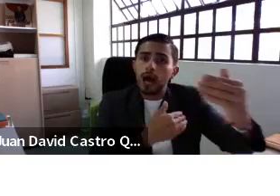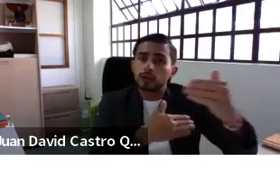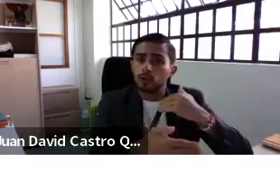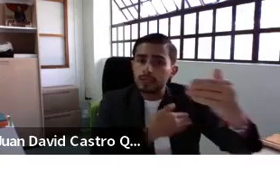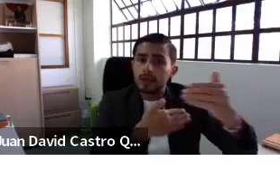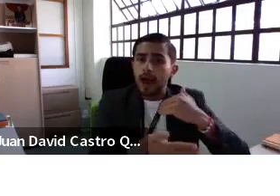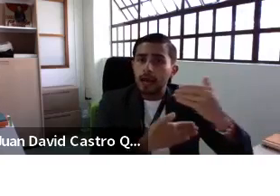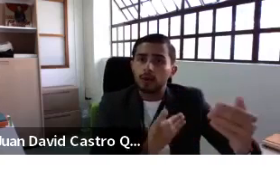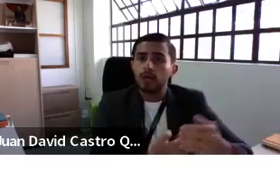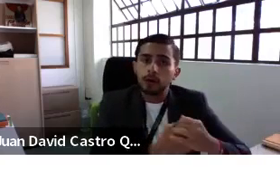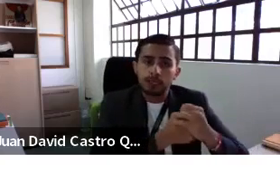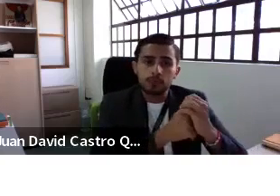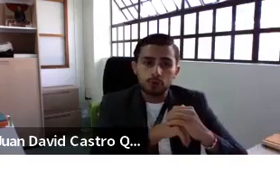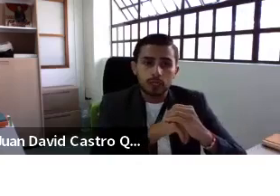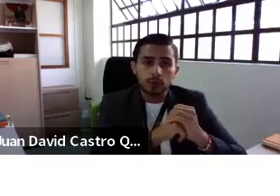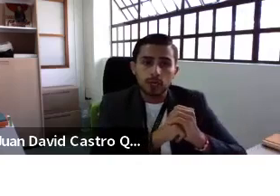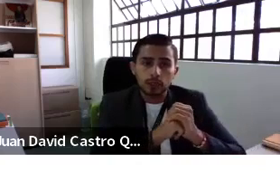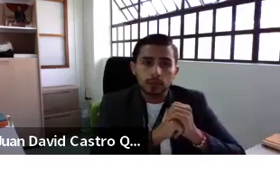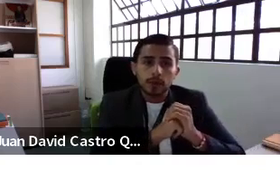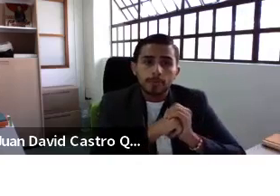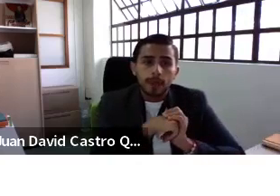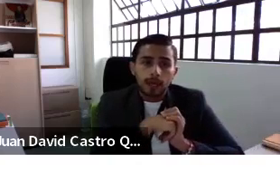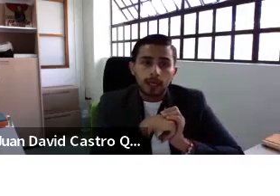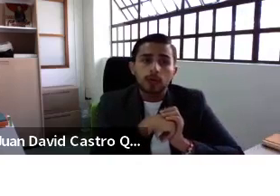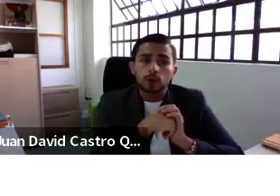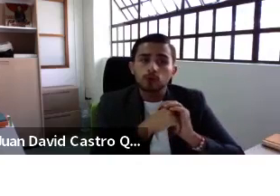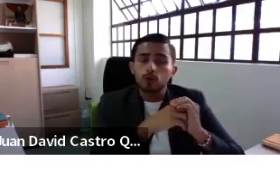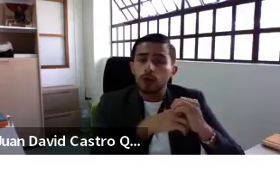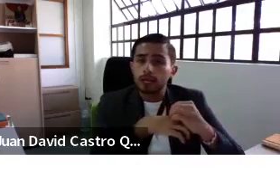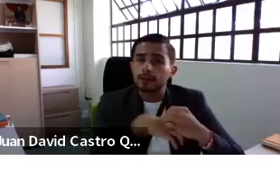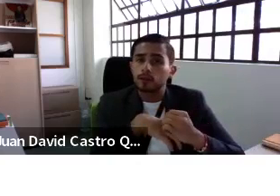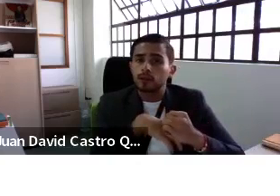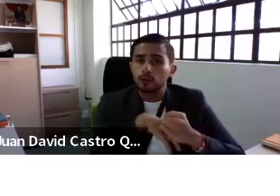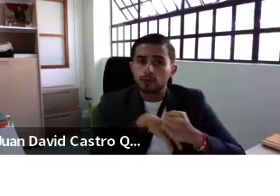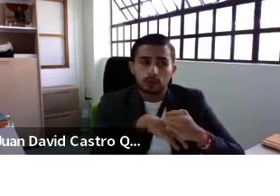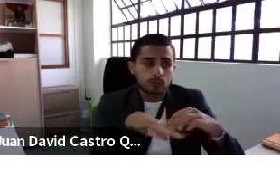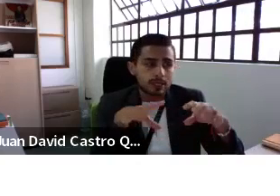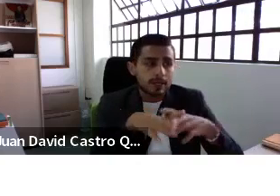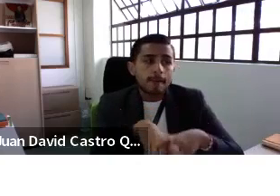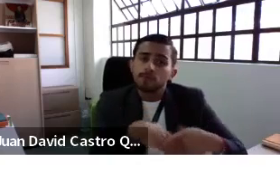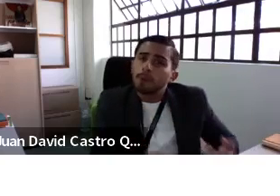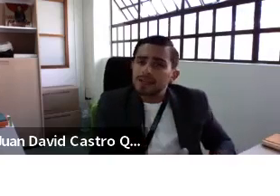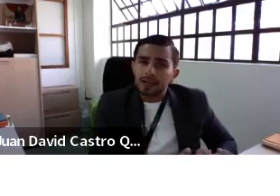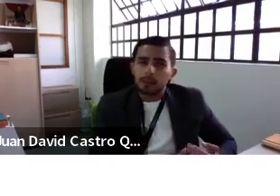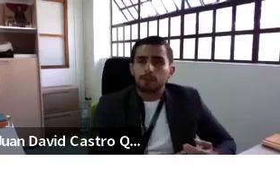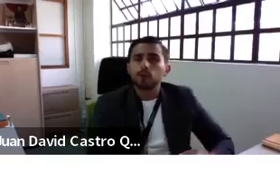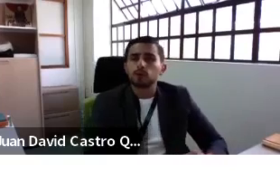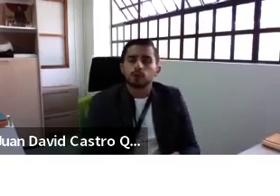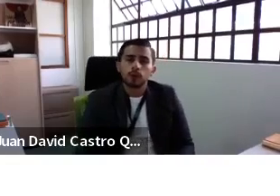factores al lado y lado del dispositivo cierto y con un uso coherente de los recursos entonces es no pensar en el producto no es lo